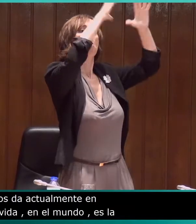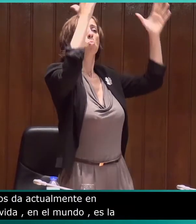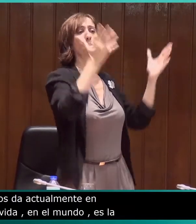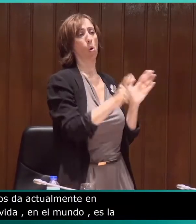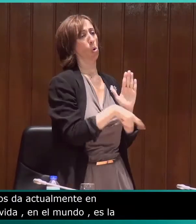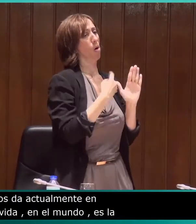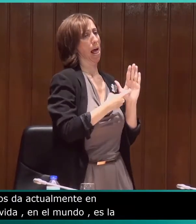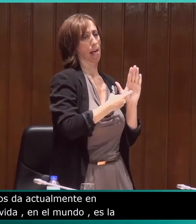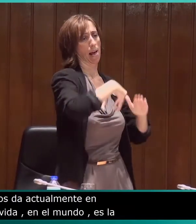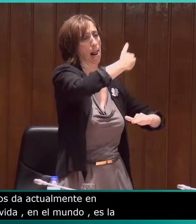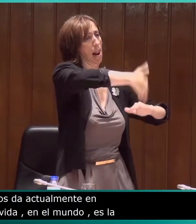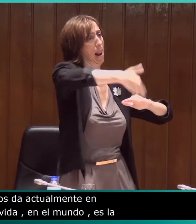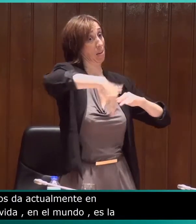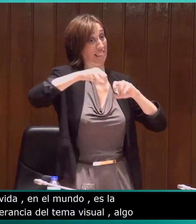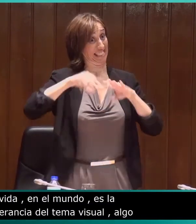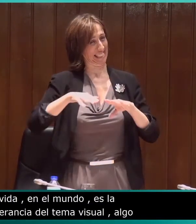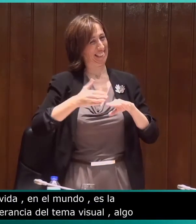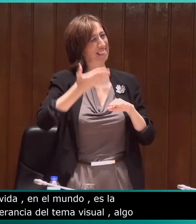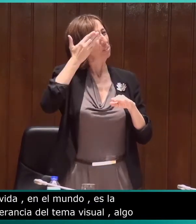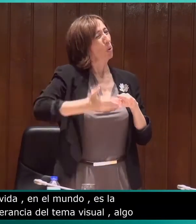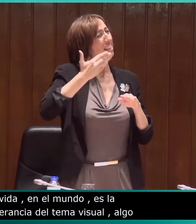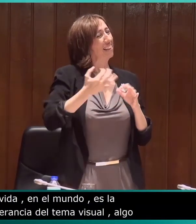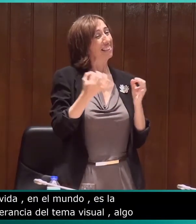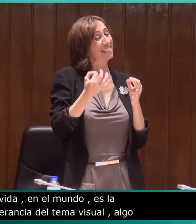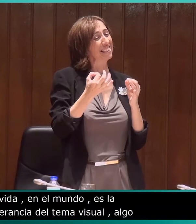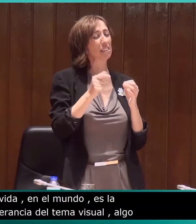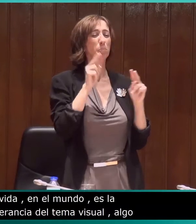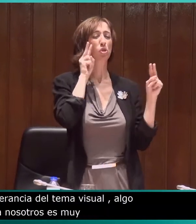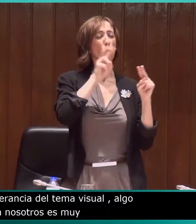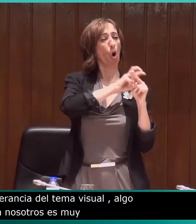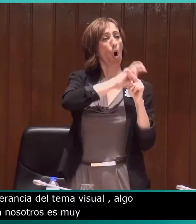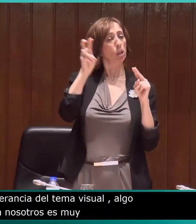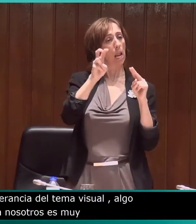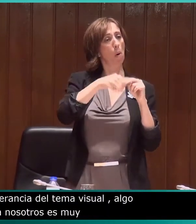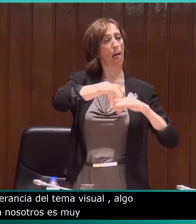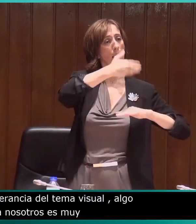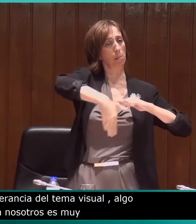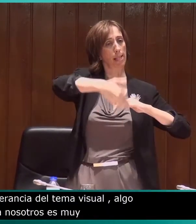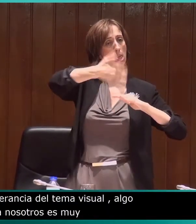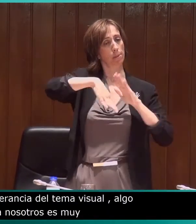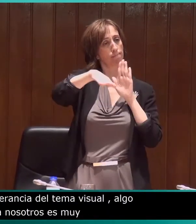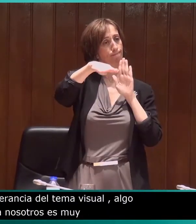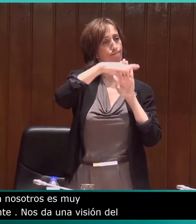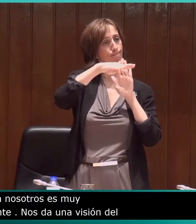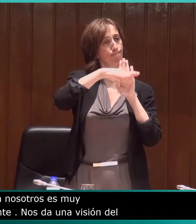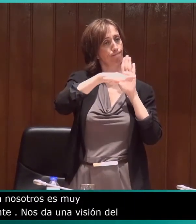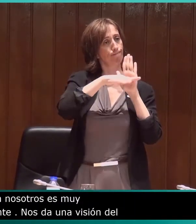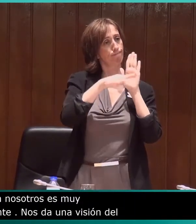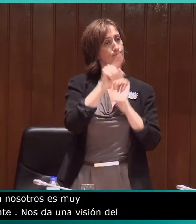nos da una visión del mundo global sin ningún tipo de limitación es muy importante el hecho de que no